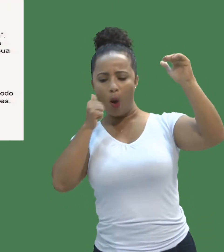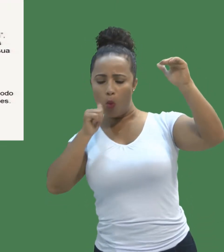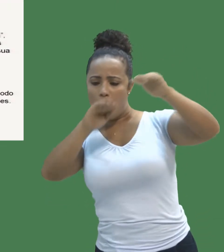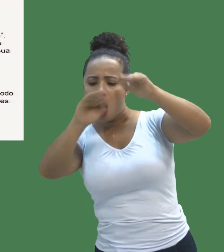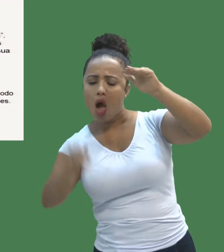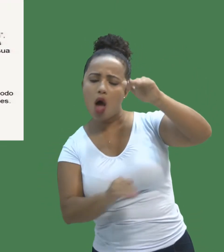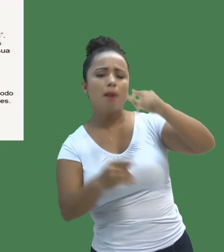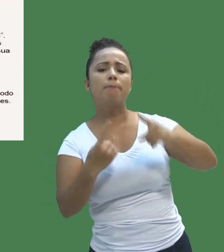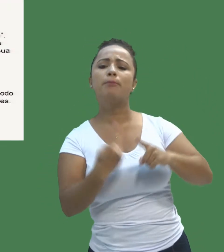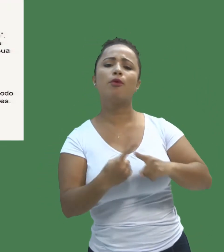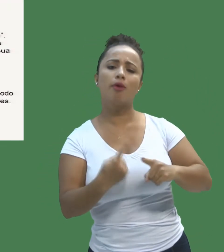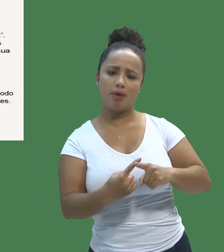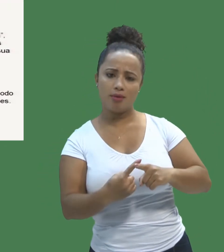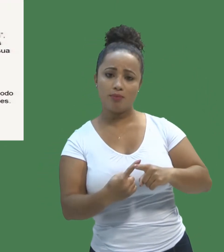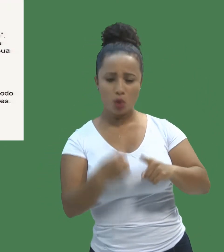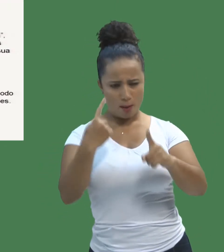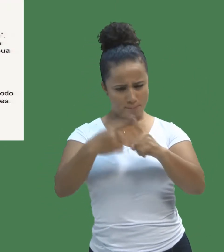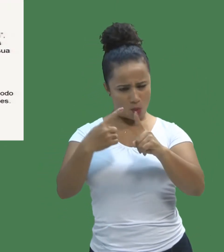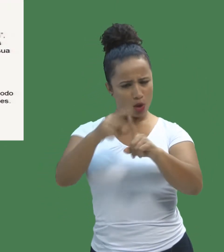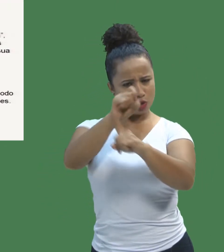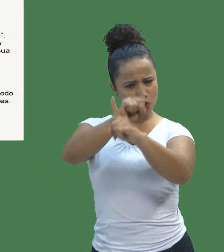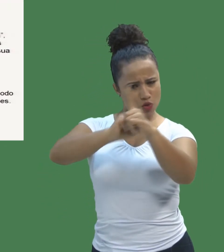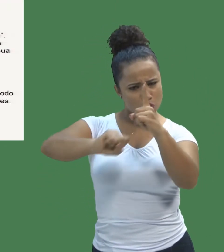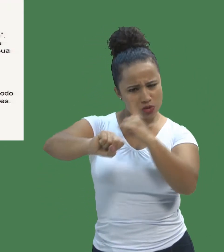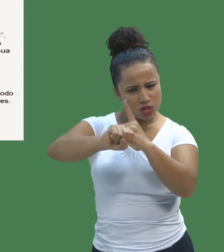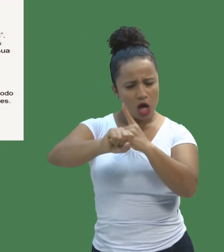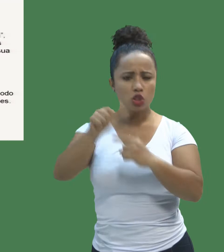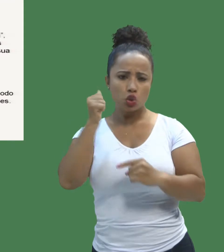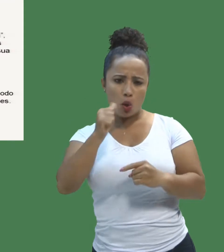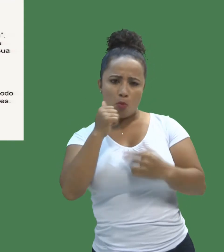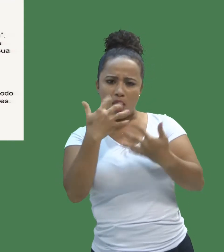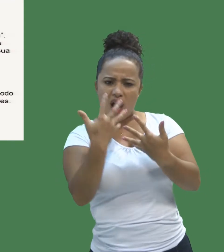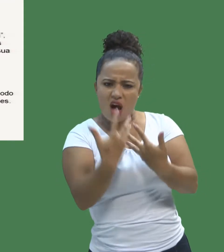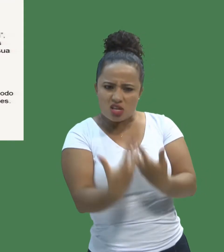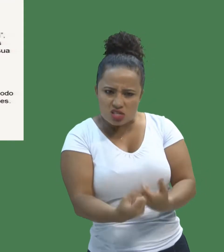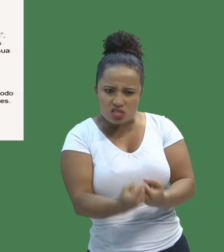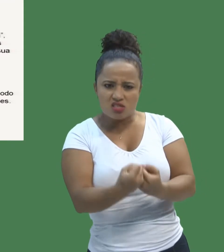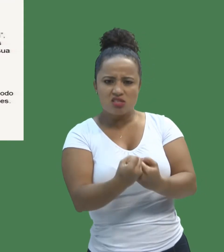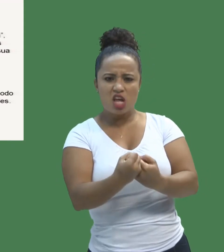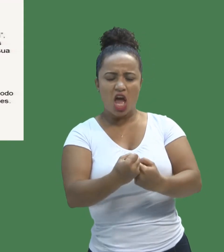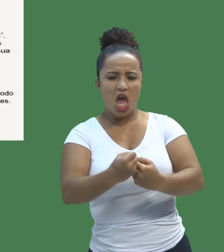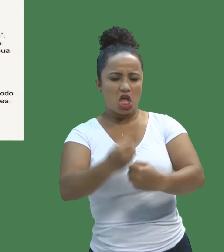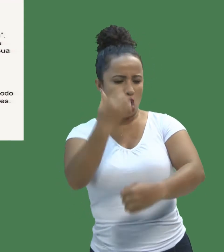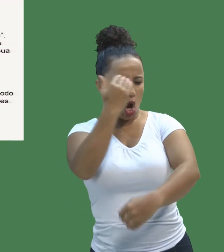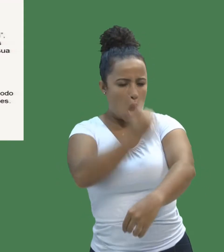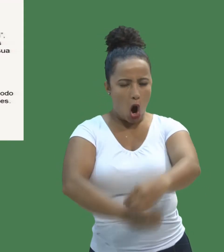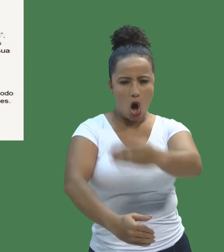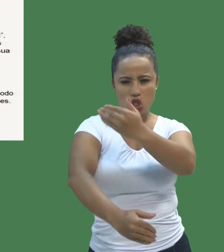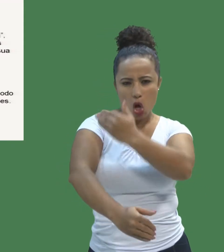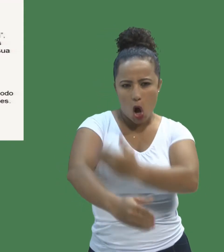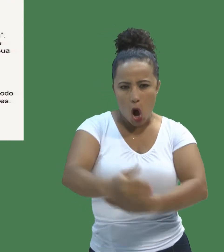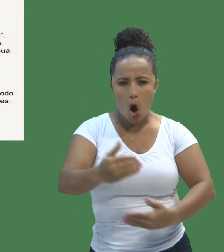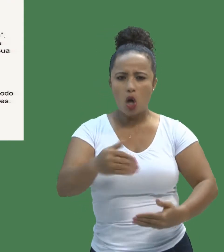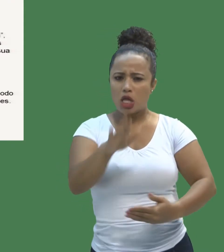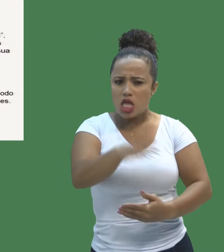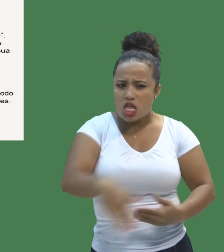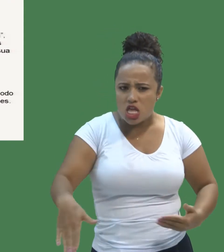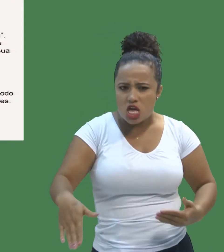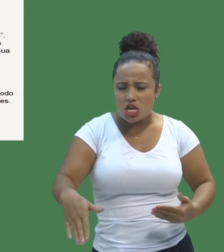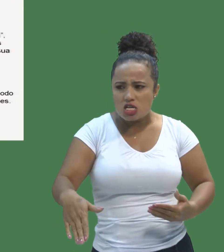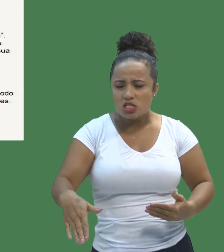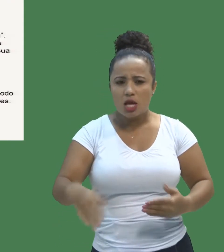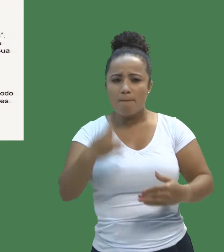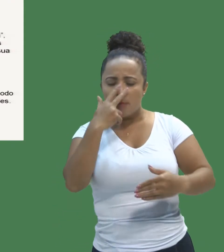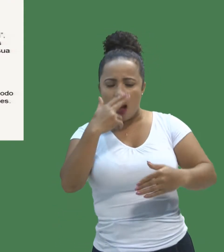há sociedades que as mulheres aceitam a barbaridade de serem mutiladas na infância